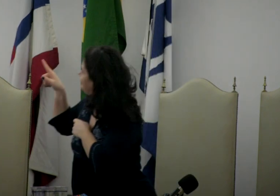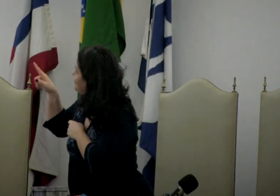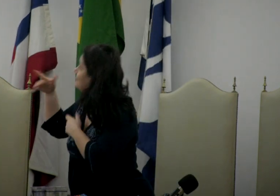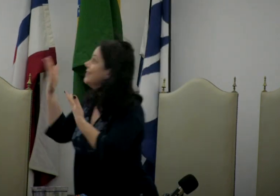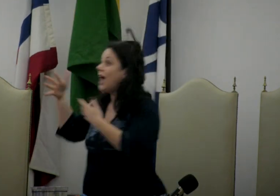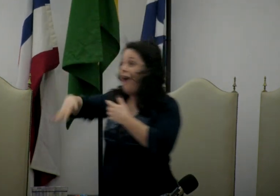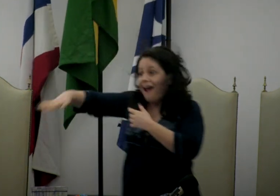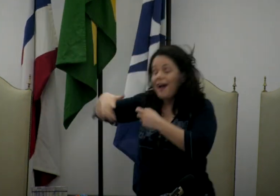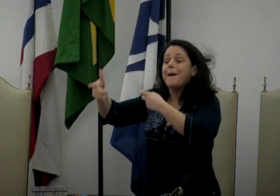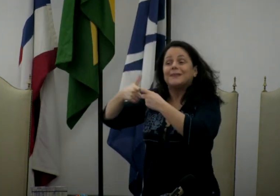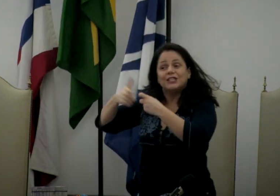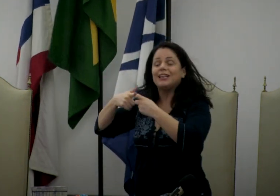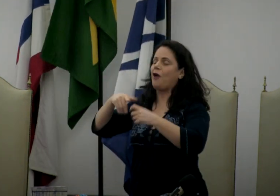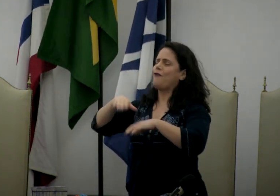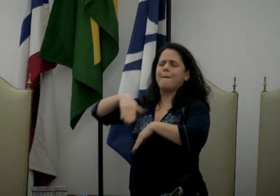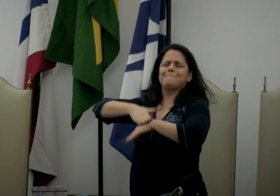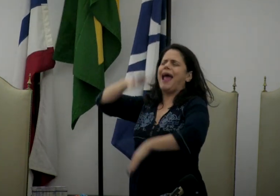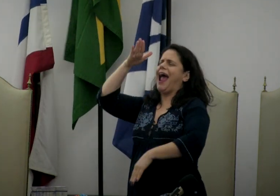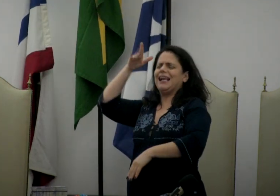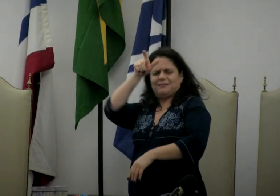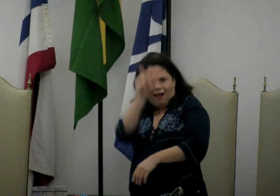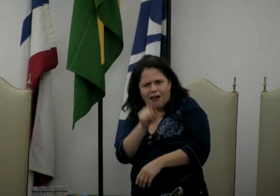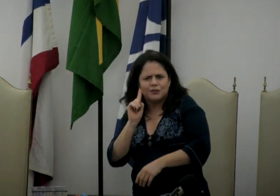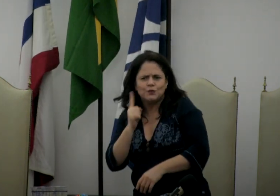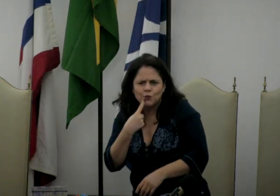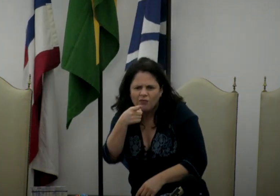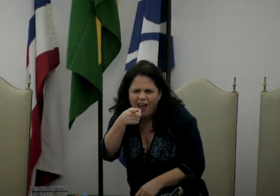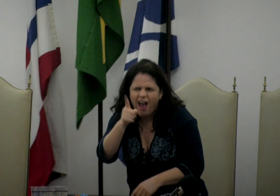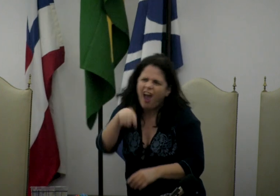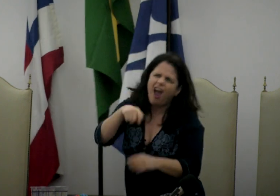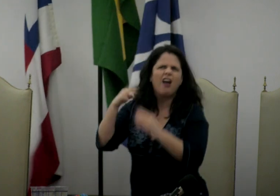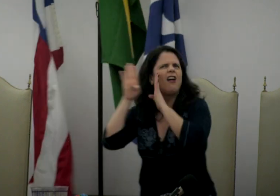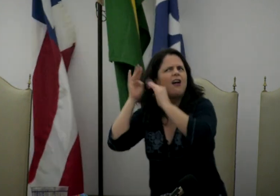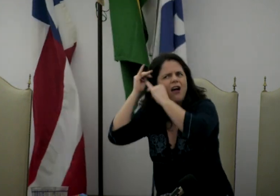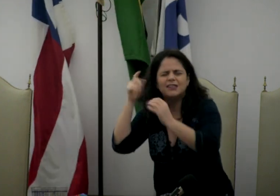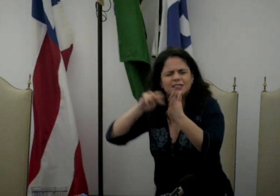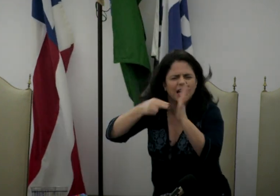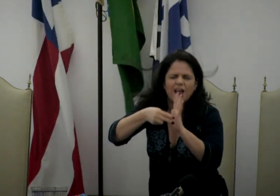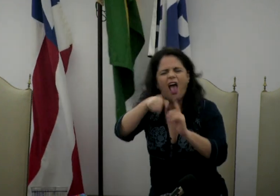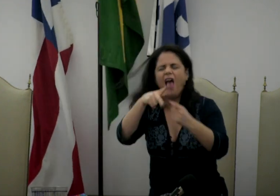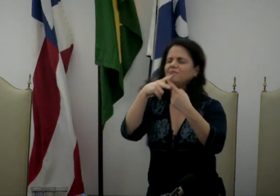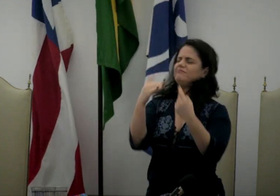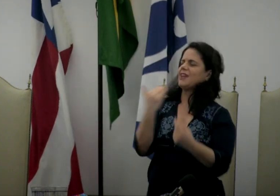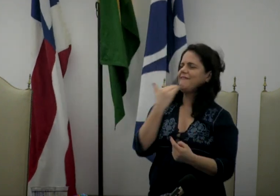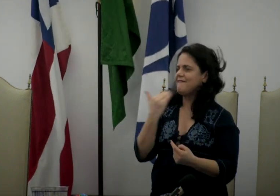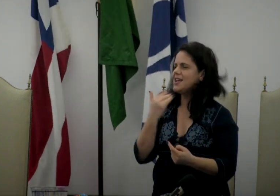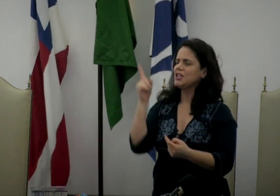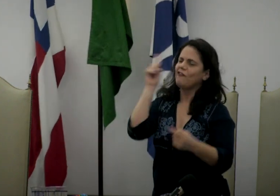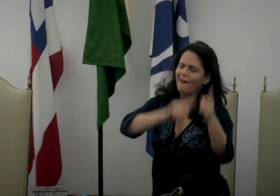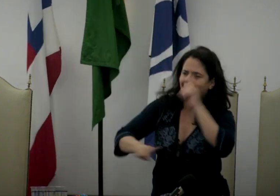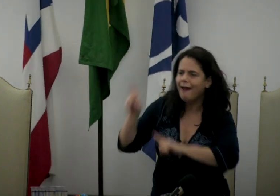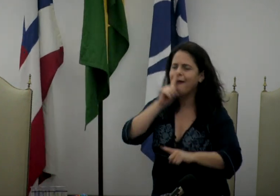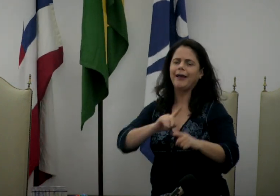uma área médica. A área médica é sempre quem enxerga o surdo.